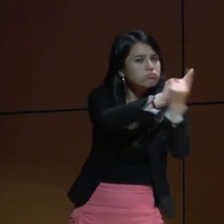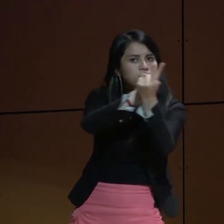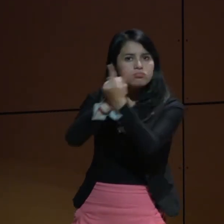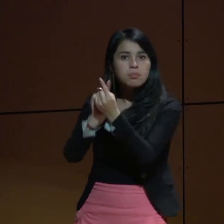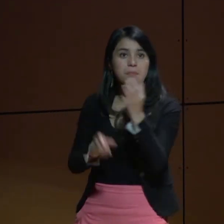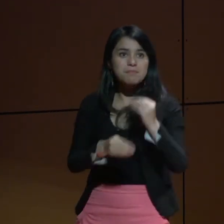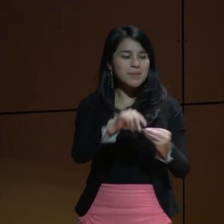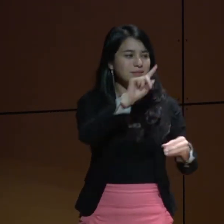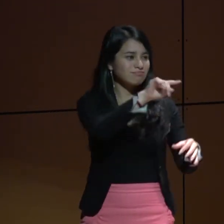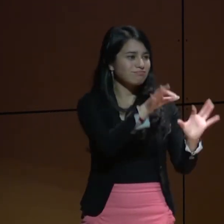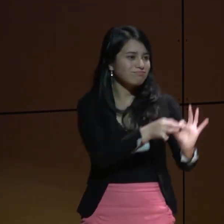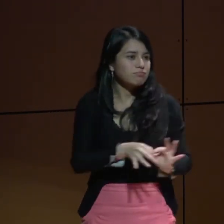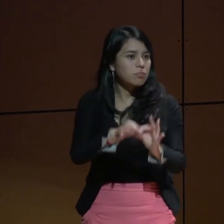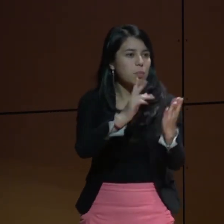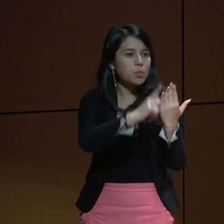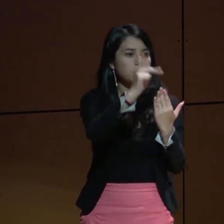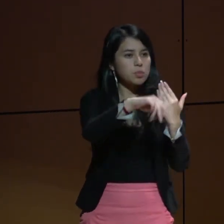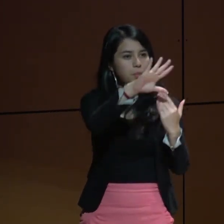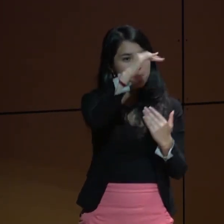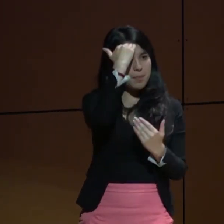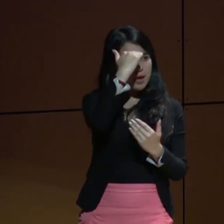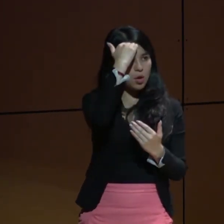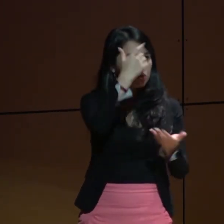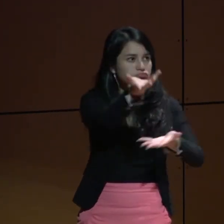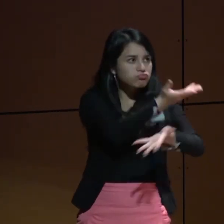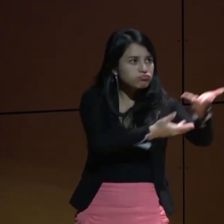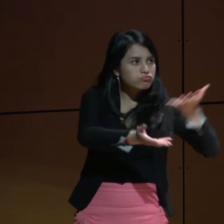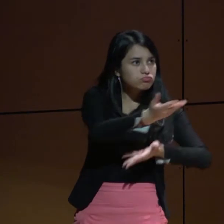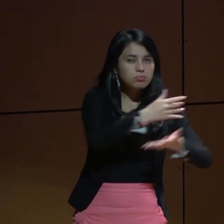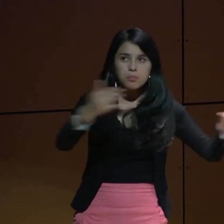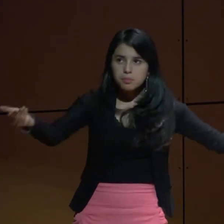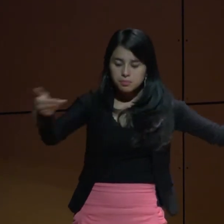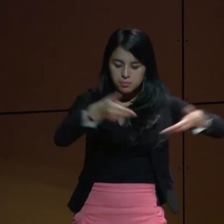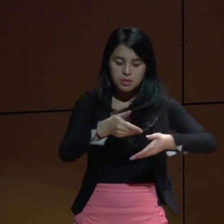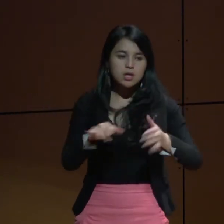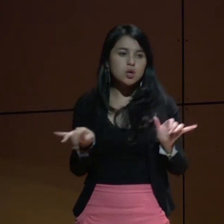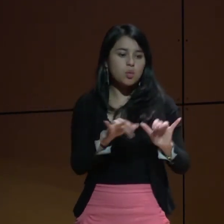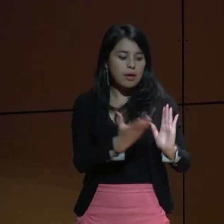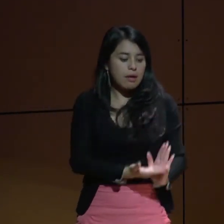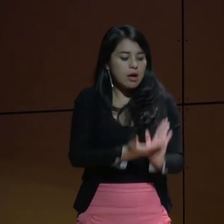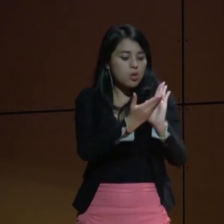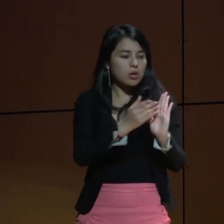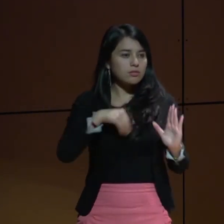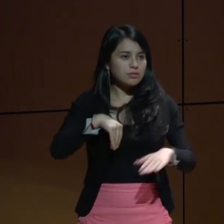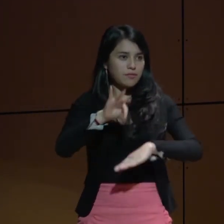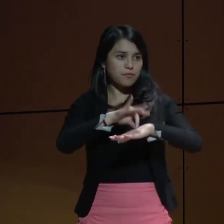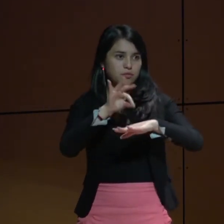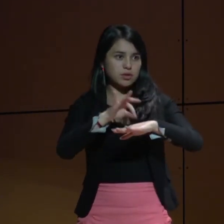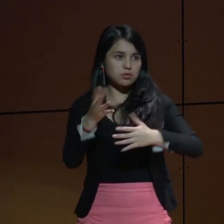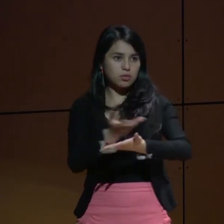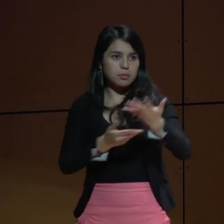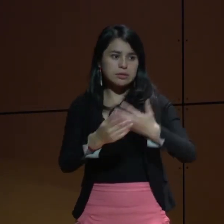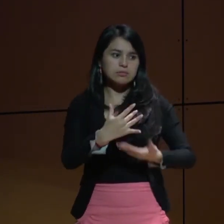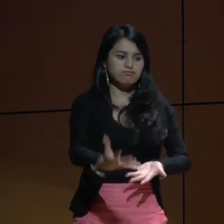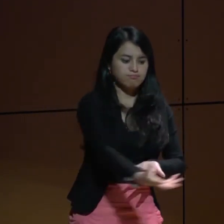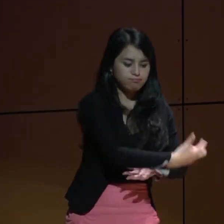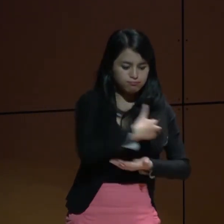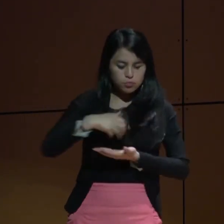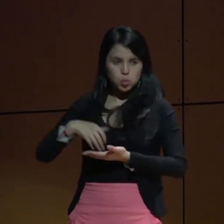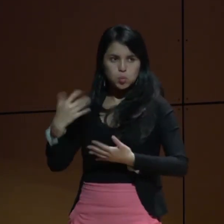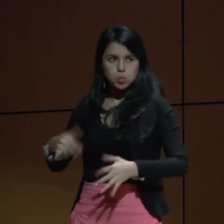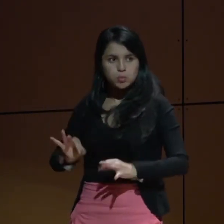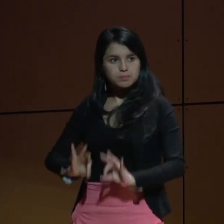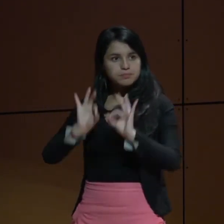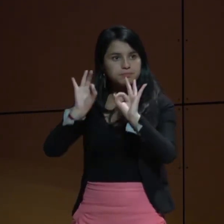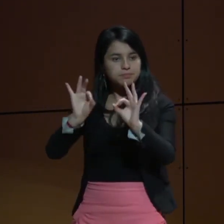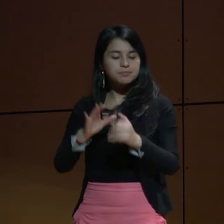proyectos pedagógicos se ha convertido en el tesoro educativo de la Fundación Compartir. Allí